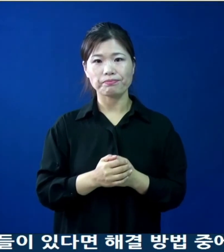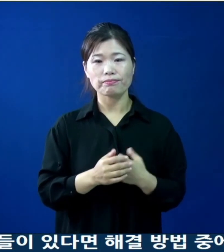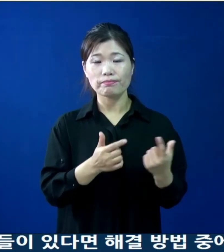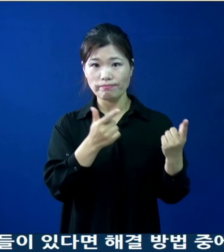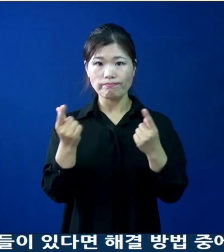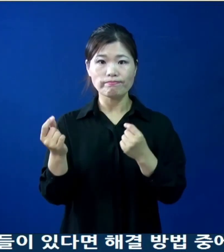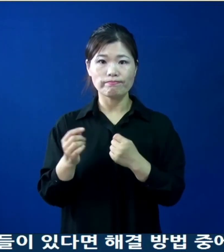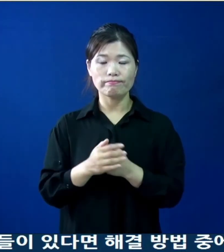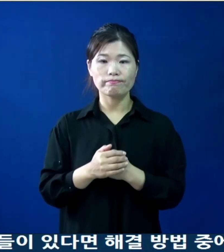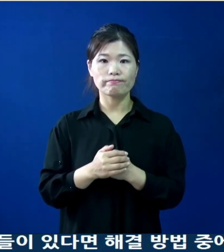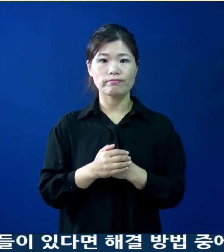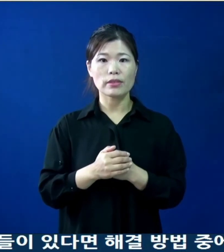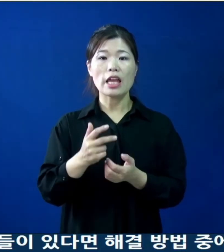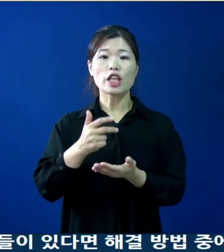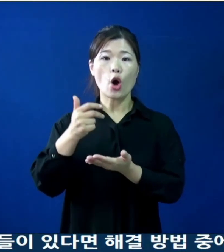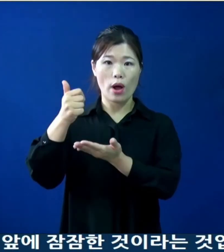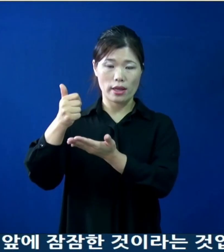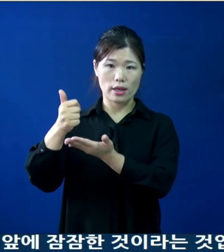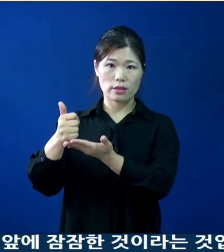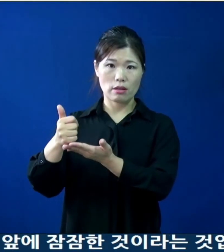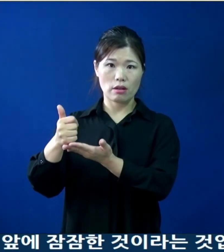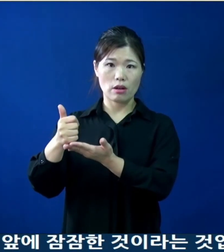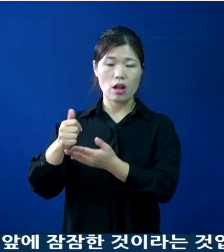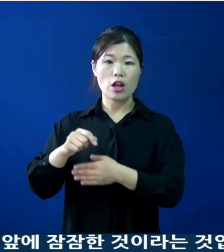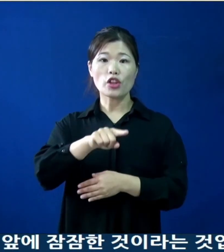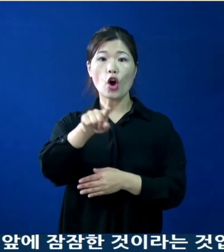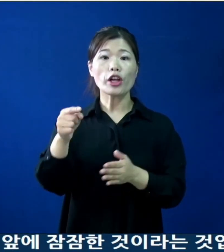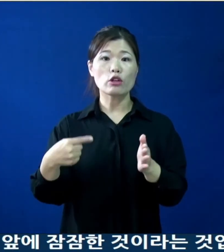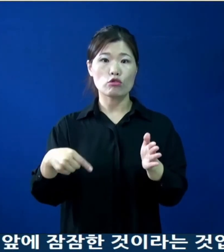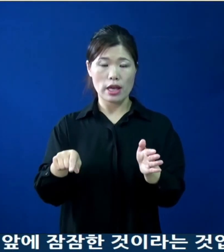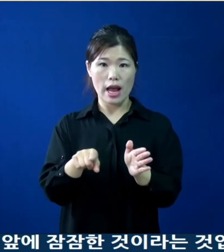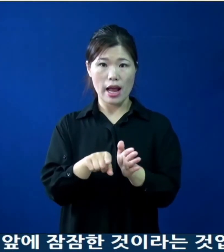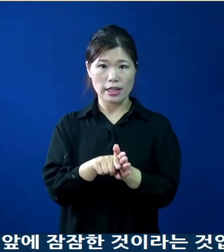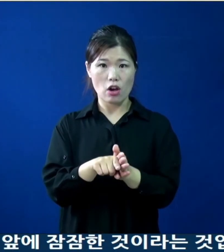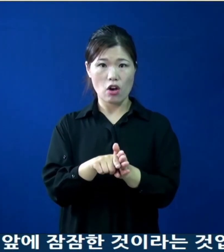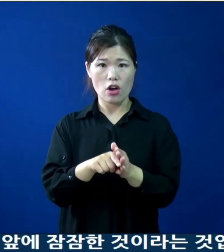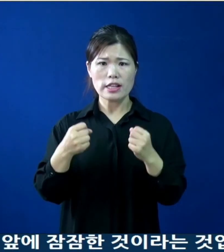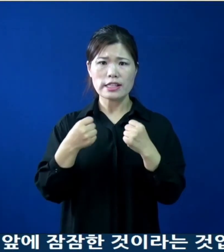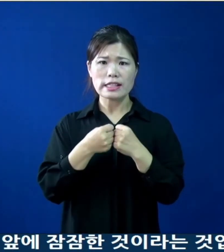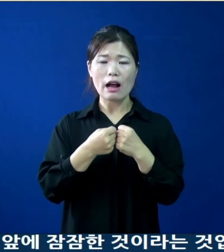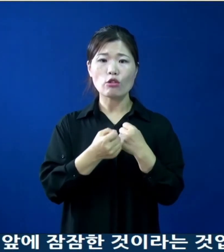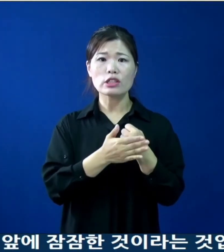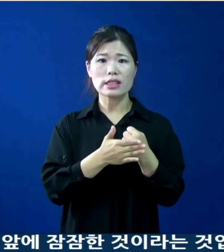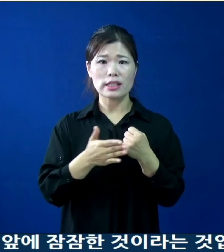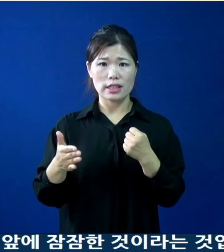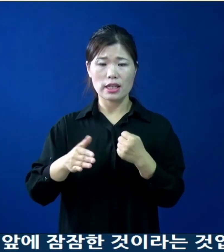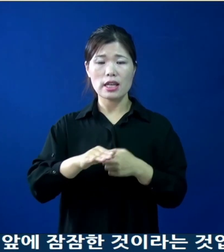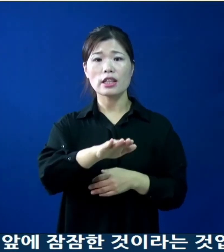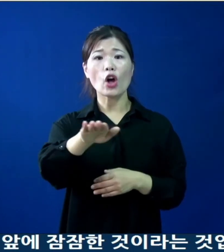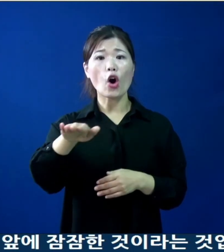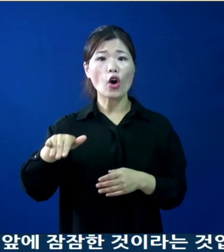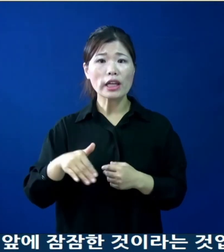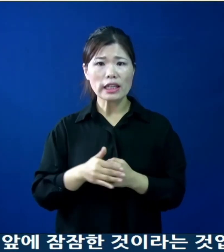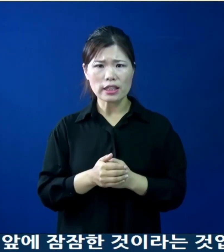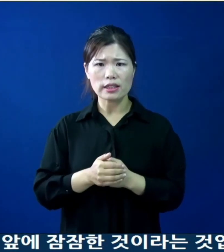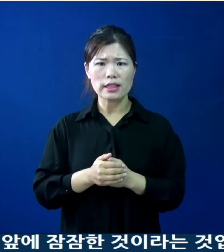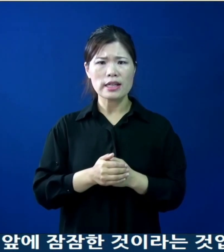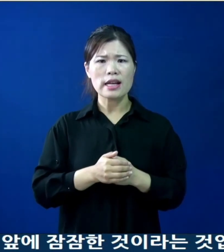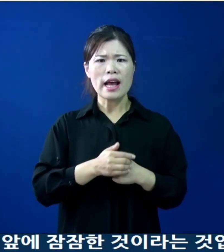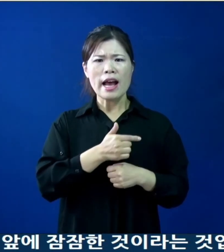한번 읽을까요? 여호와께서 너희를 위하여 싸우시리니 너희는